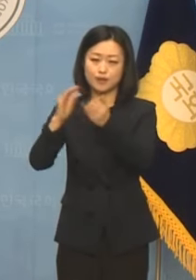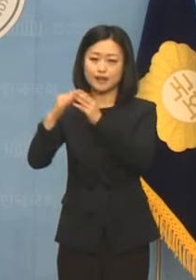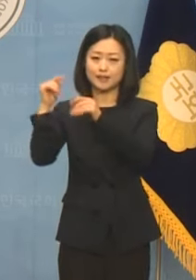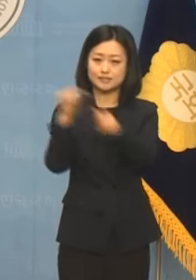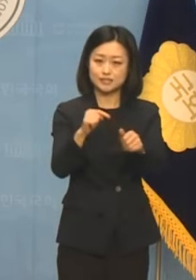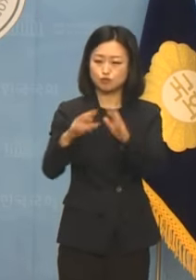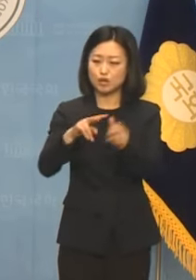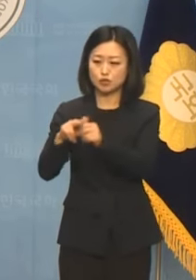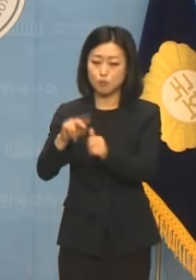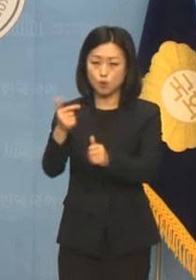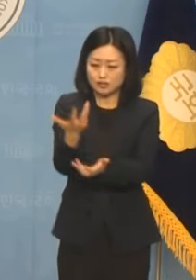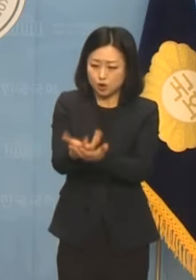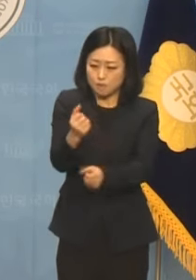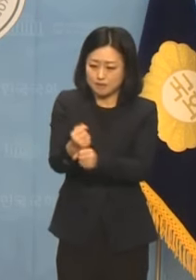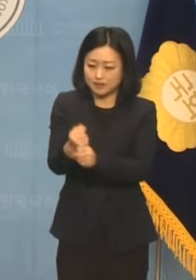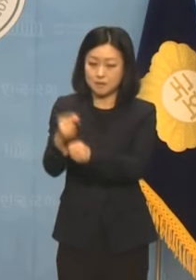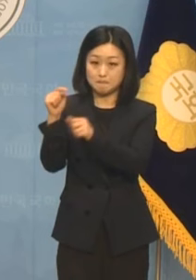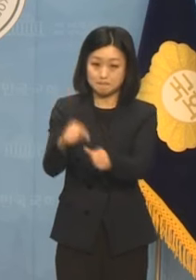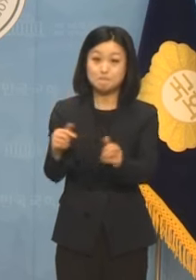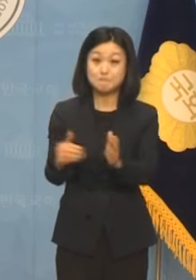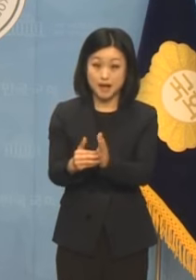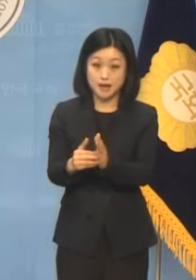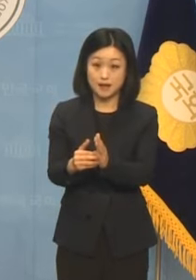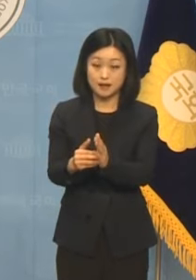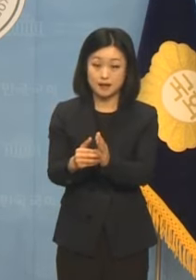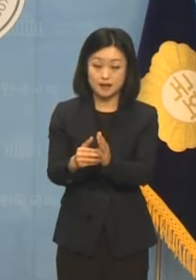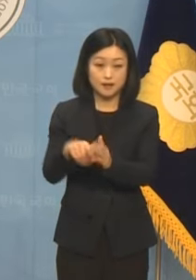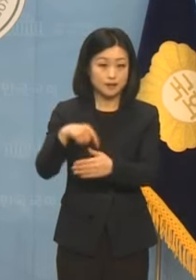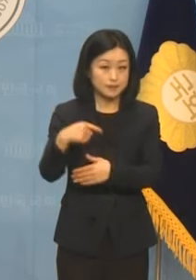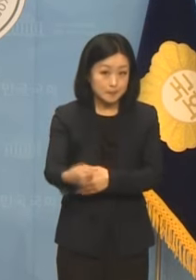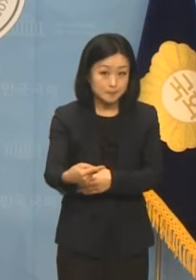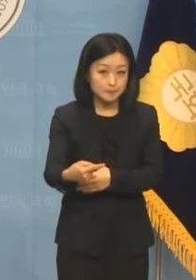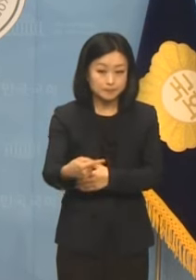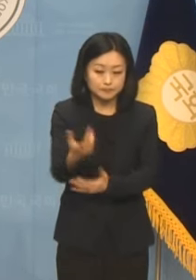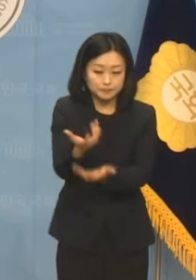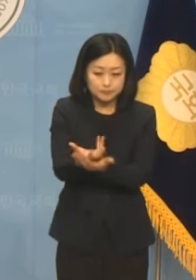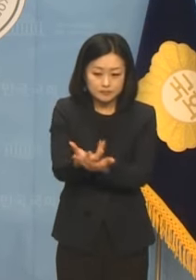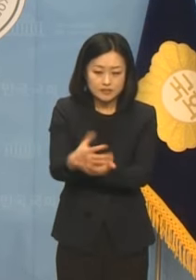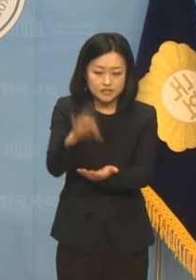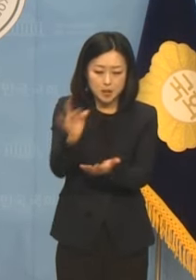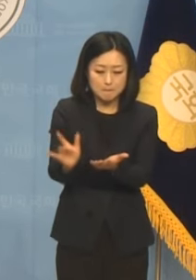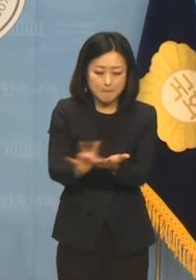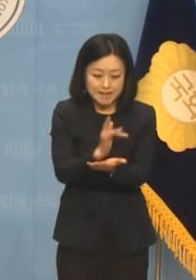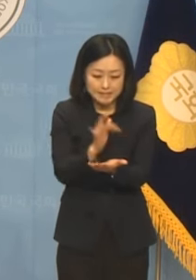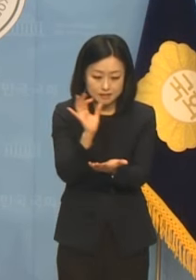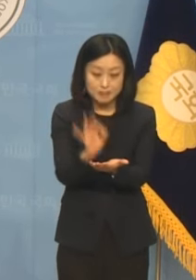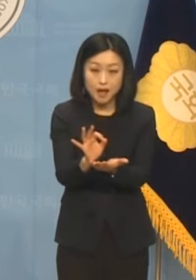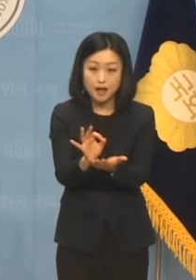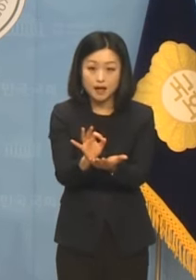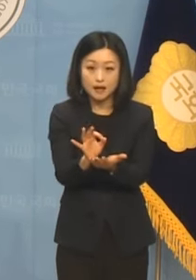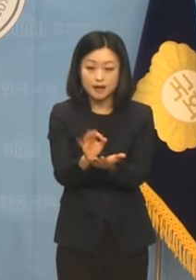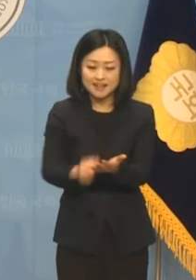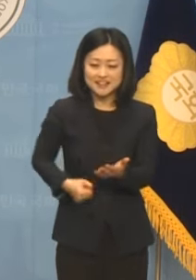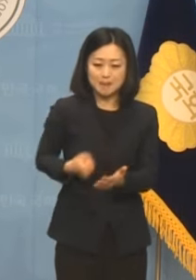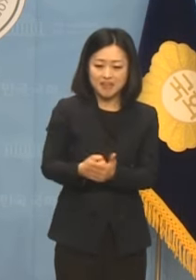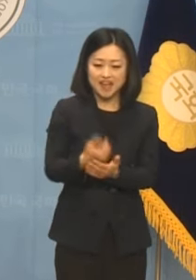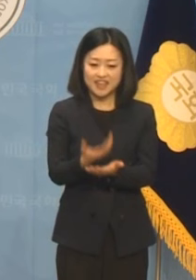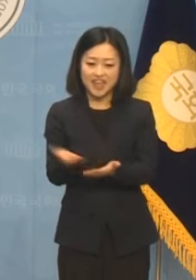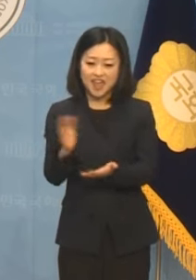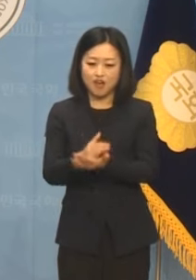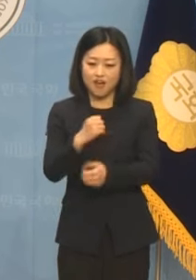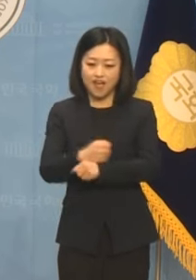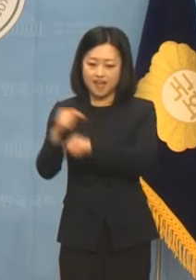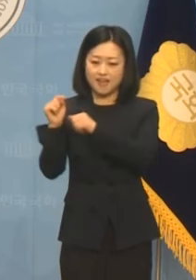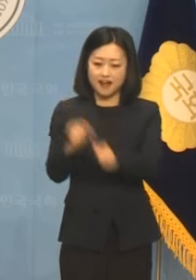국정원이 문건을 만들었습니다 그리고이 문건의 첫 페이지를 보면 담대하게 개혁 작업을